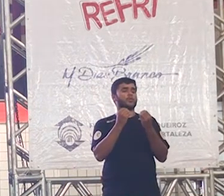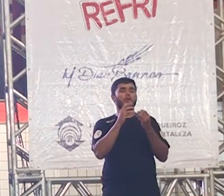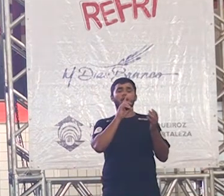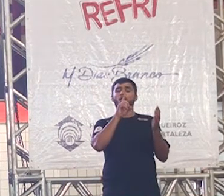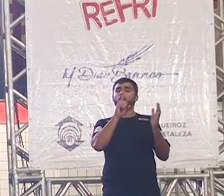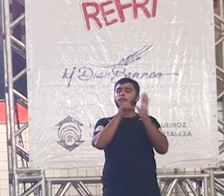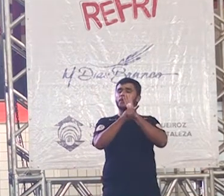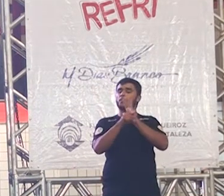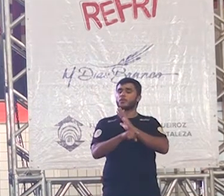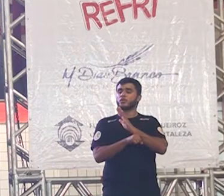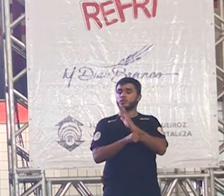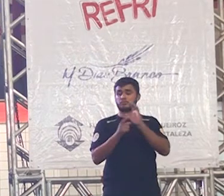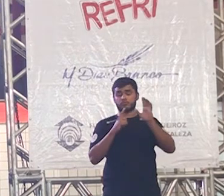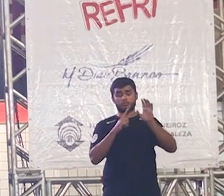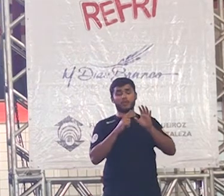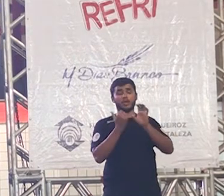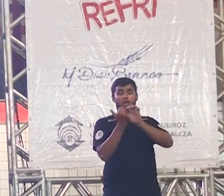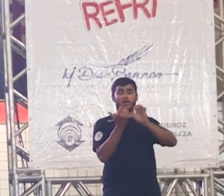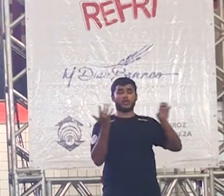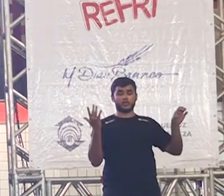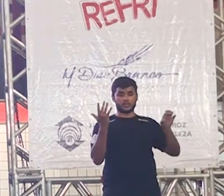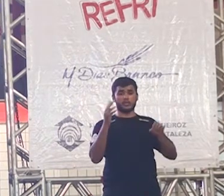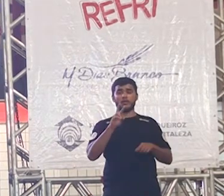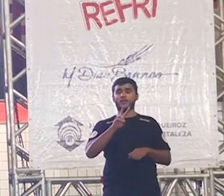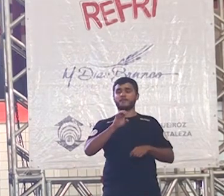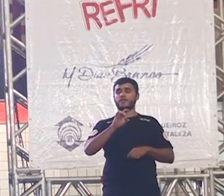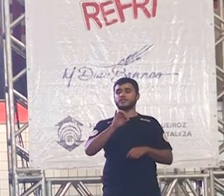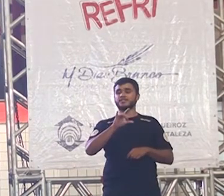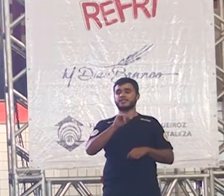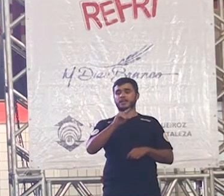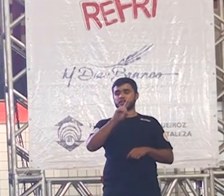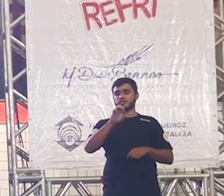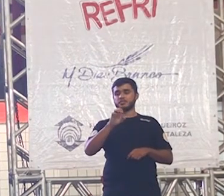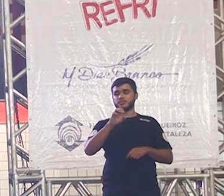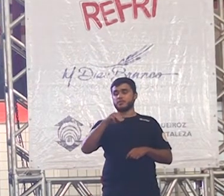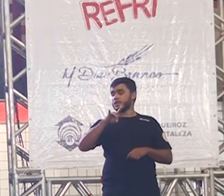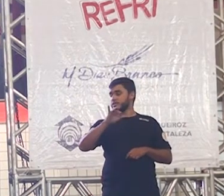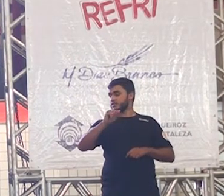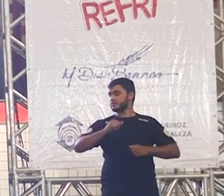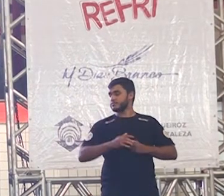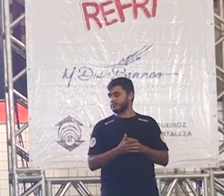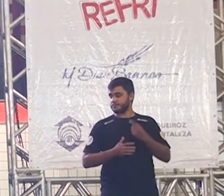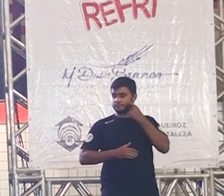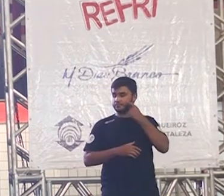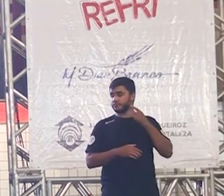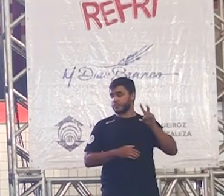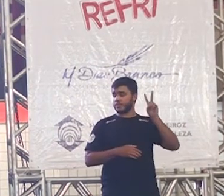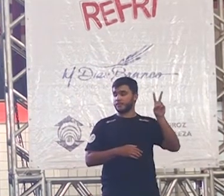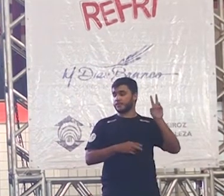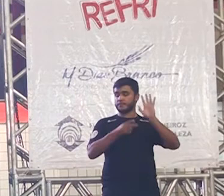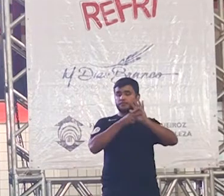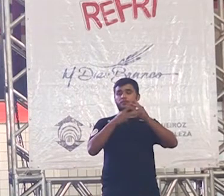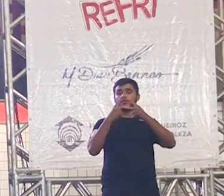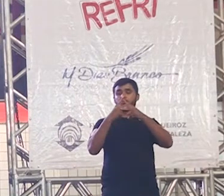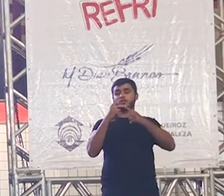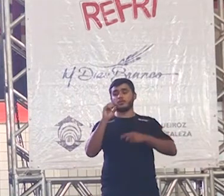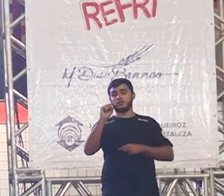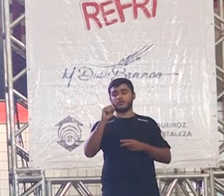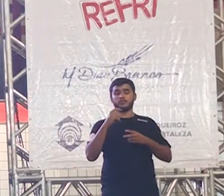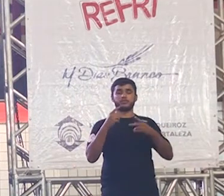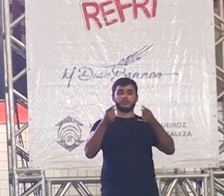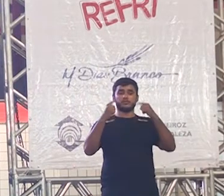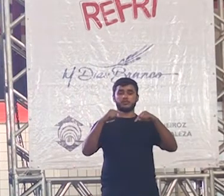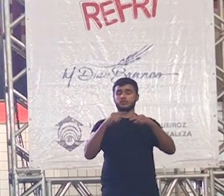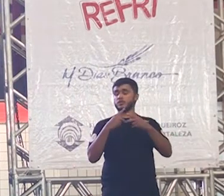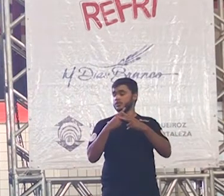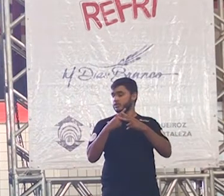uniforme é a equação da velocidade média. Então, quem é a velocidade média? Deslocamento pelo tempo. Já no movimento variado, a